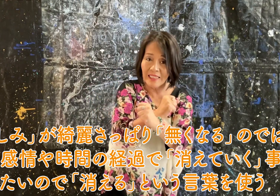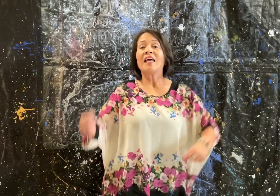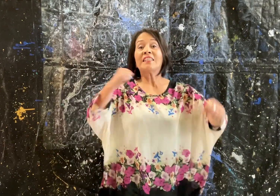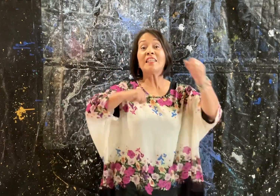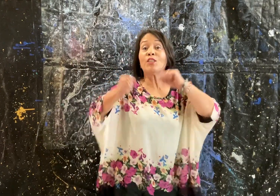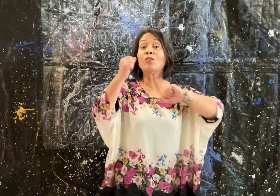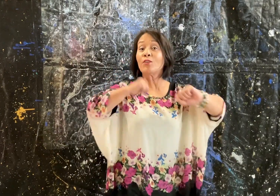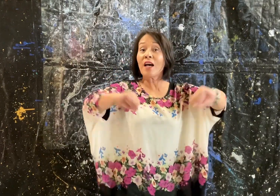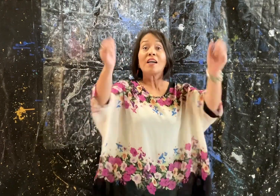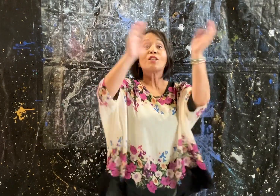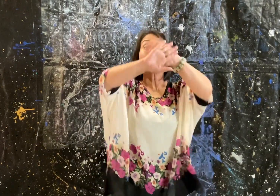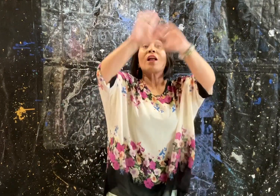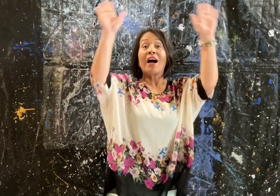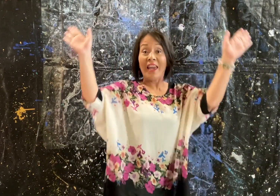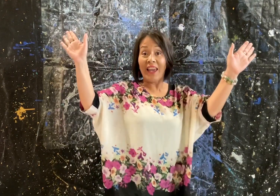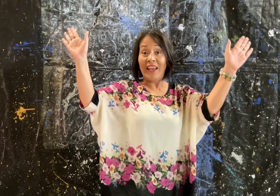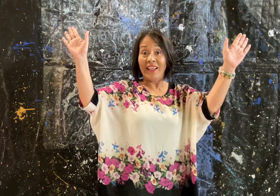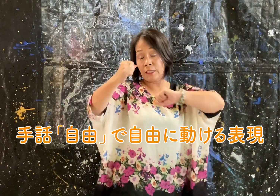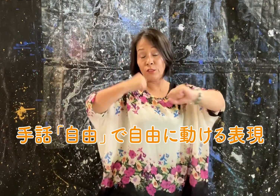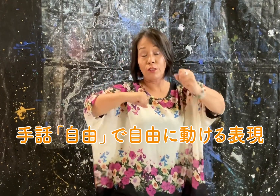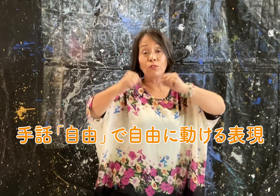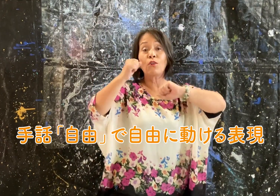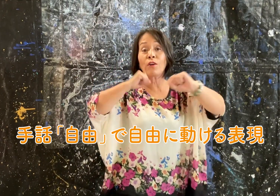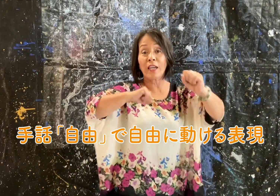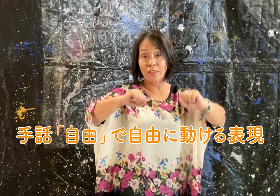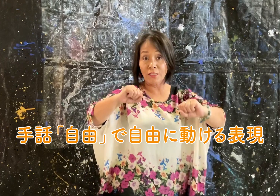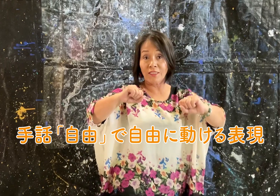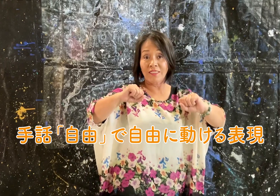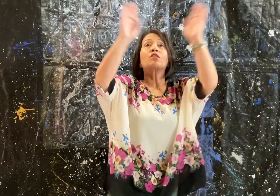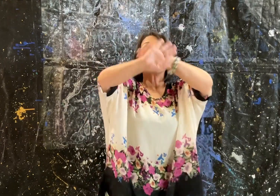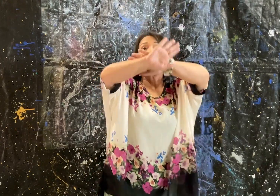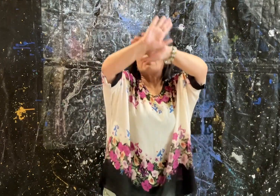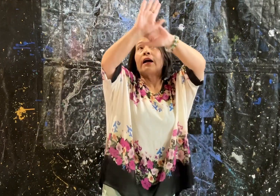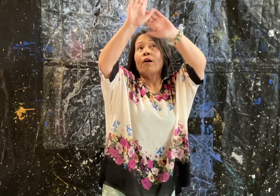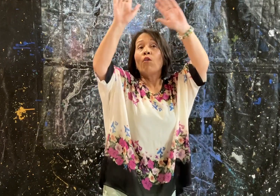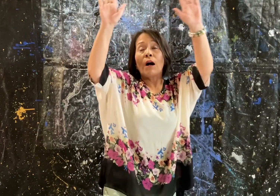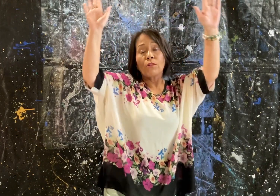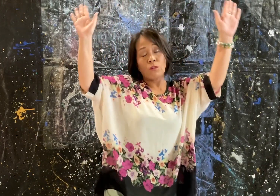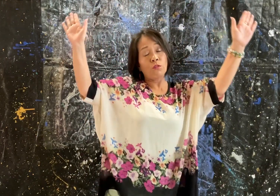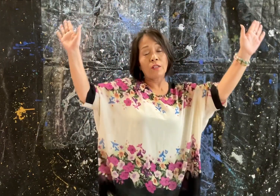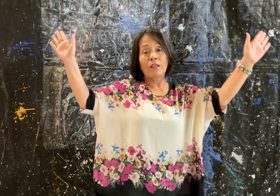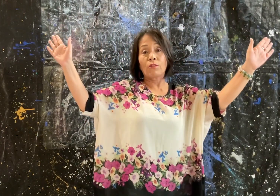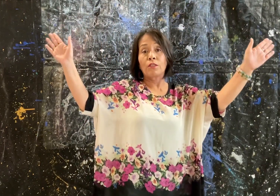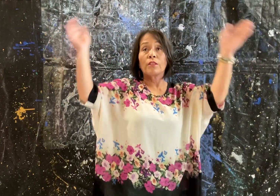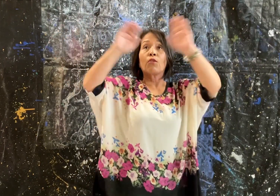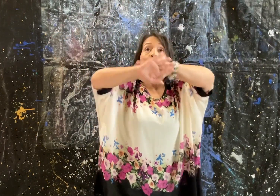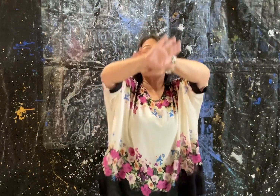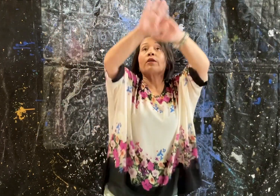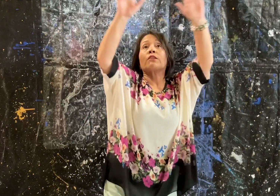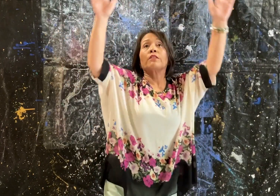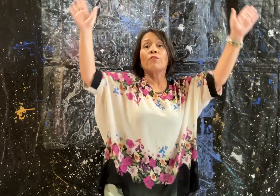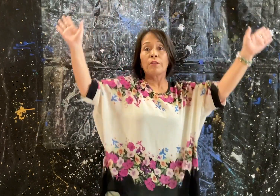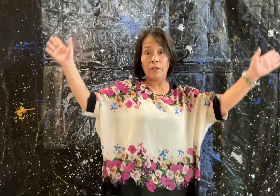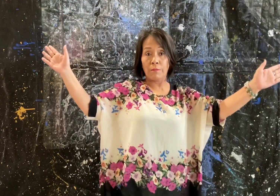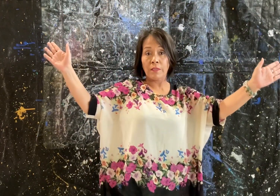自由な空へ自由に動ける空は青空と一緒で大きく手を広げます